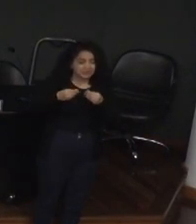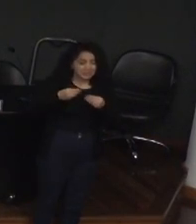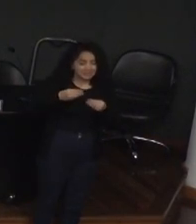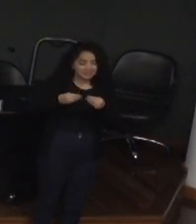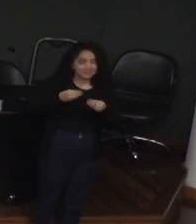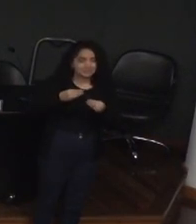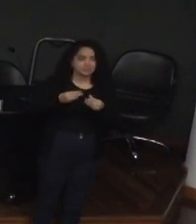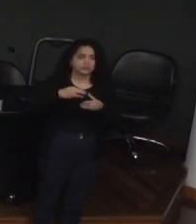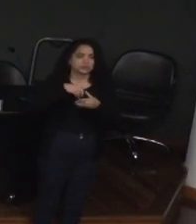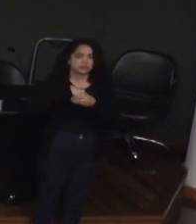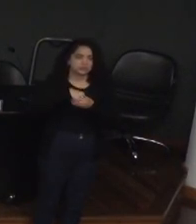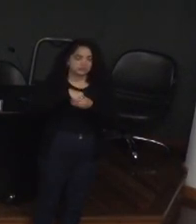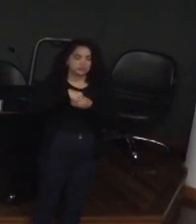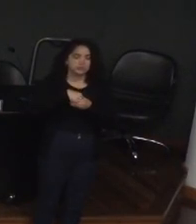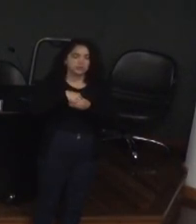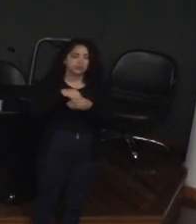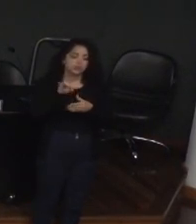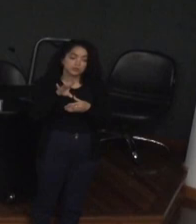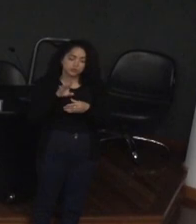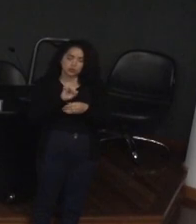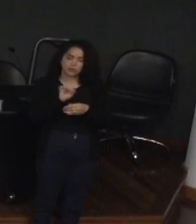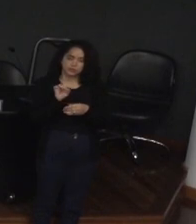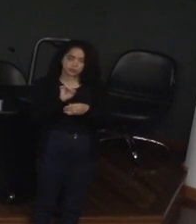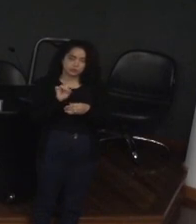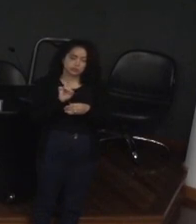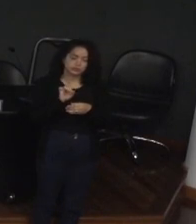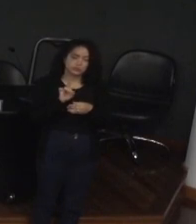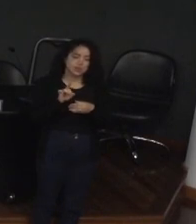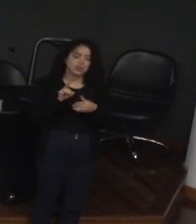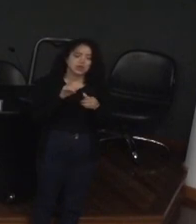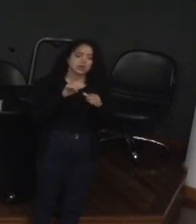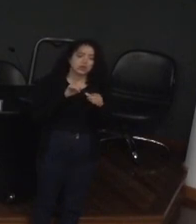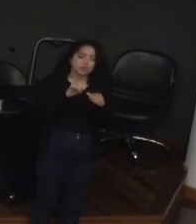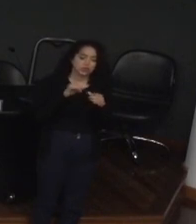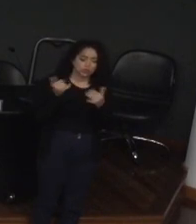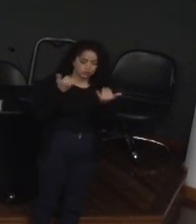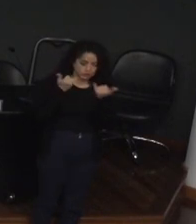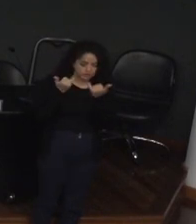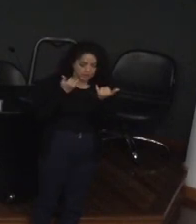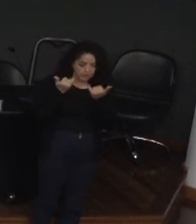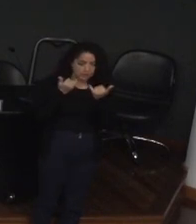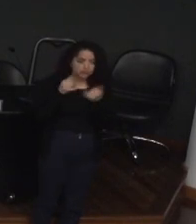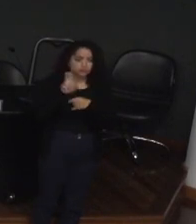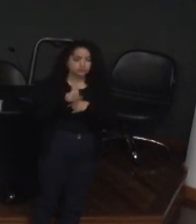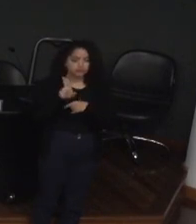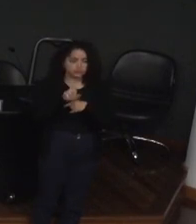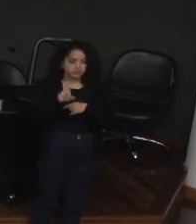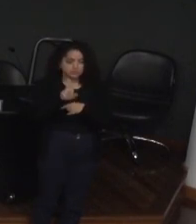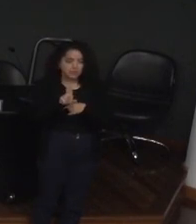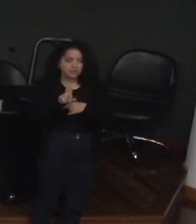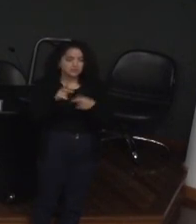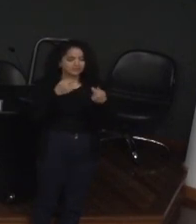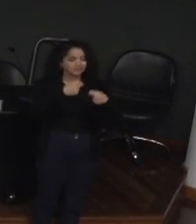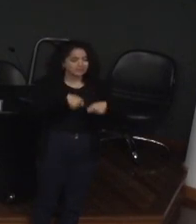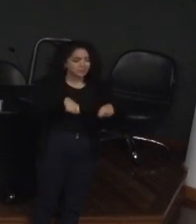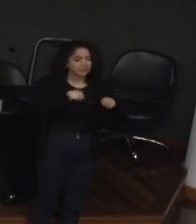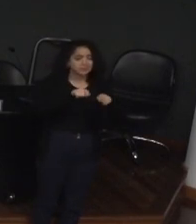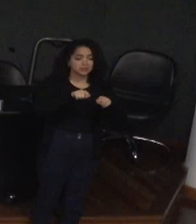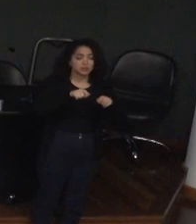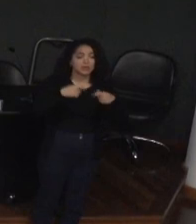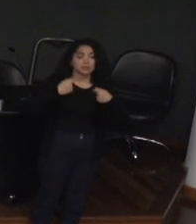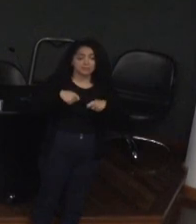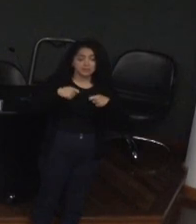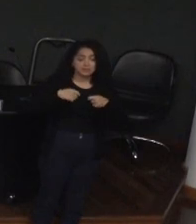É, não, e veja, não é só isso, né? Os dados utilizados ali, às vezes, como você falou, não são necessários. A gente tem que ter